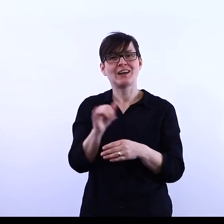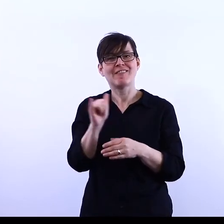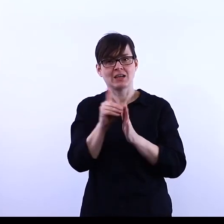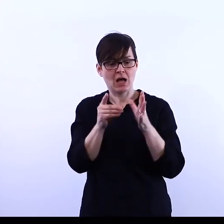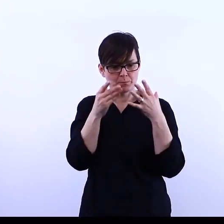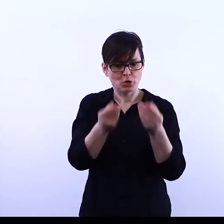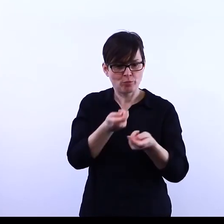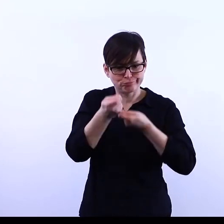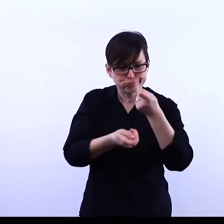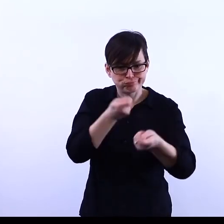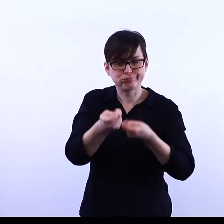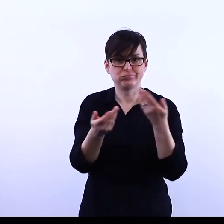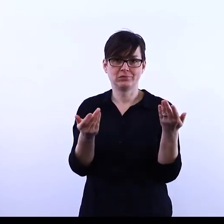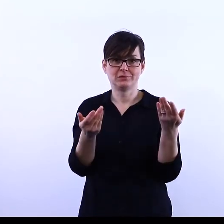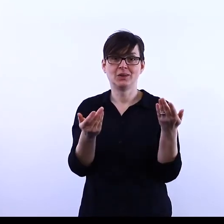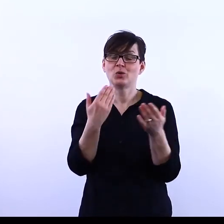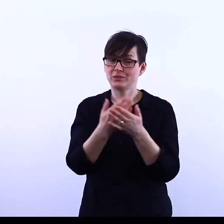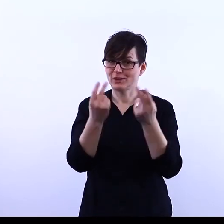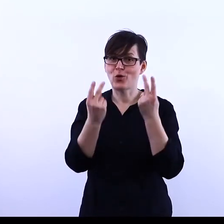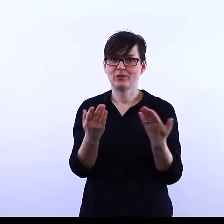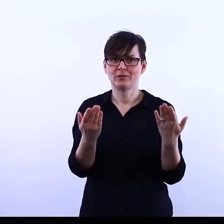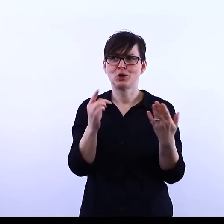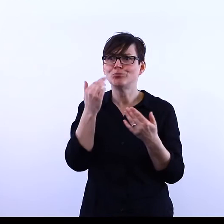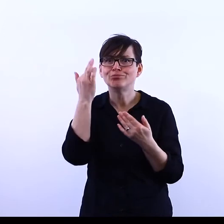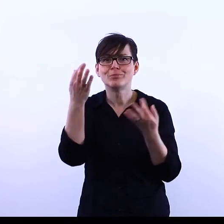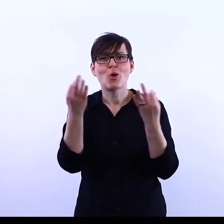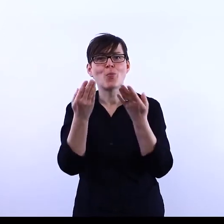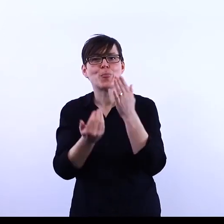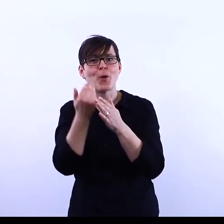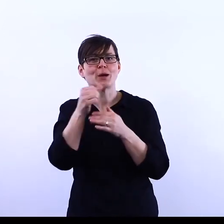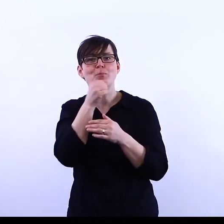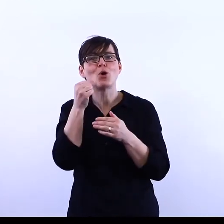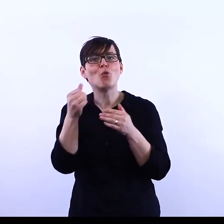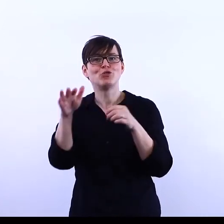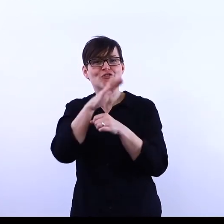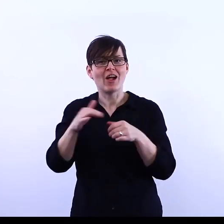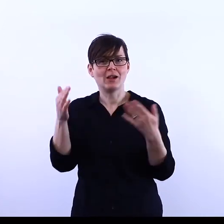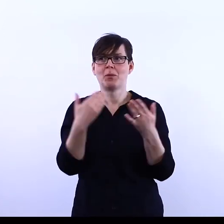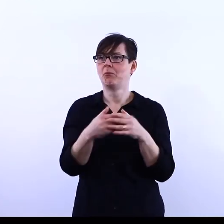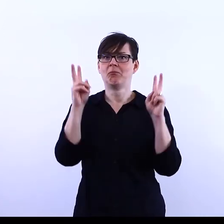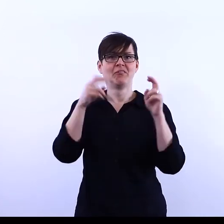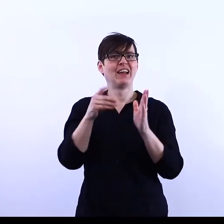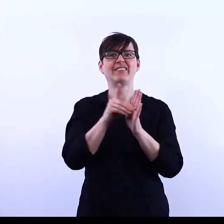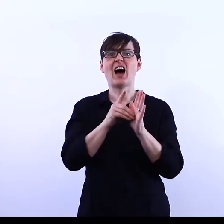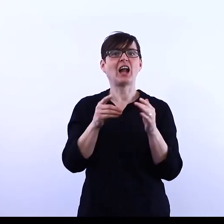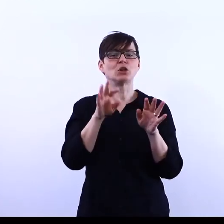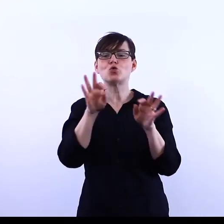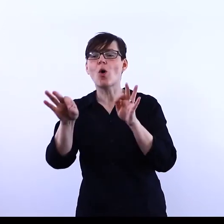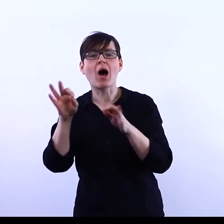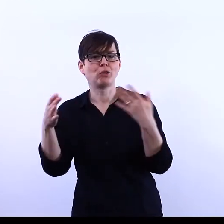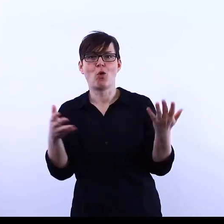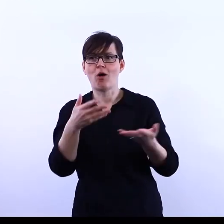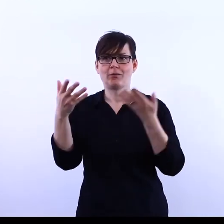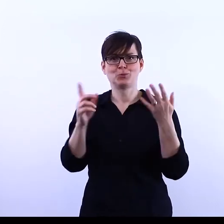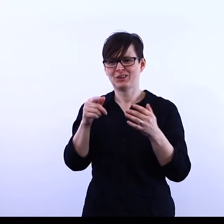Wichtiges. Ich glaube, da braucht es auch neue Begründungen, Berufsfelder, Datenkuratorinnen und Kuratoren, die sich das genauer